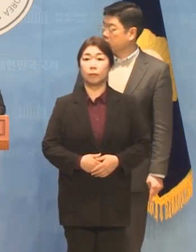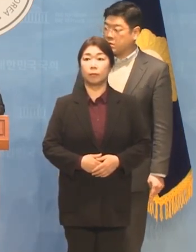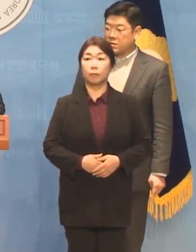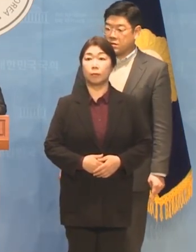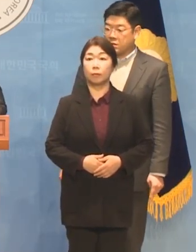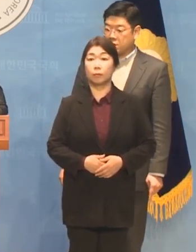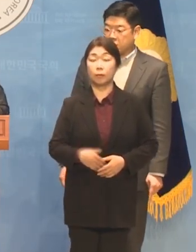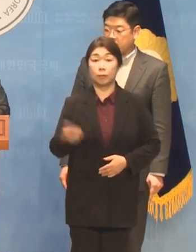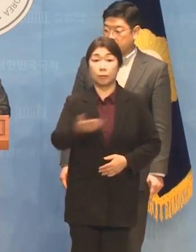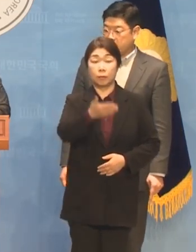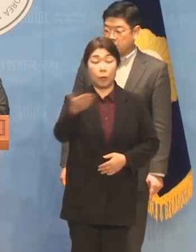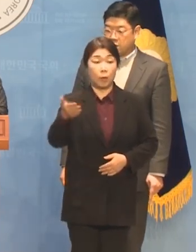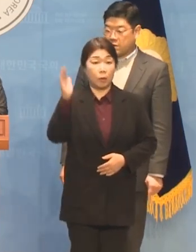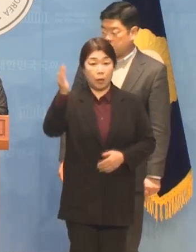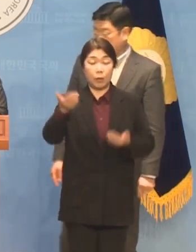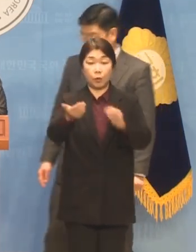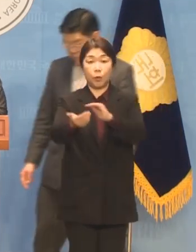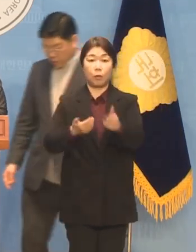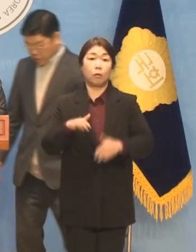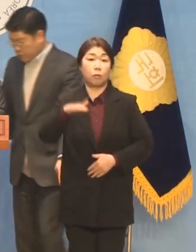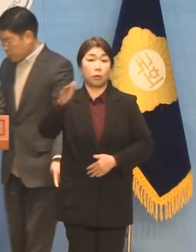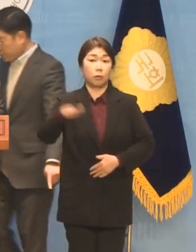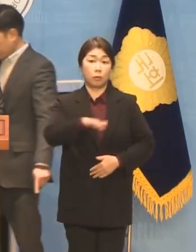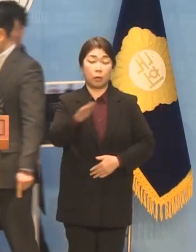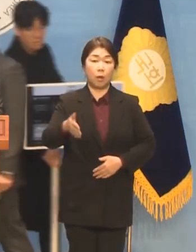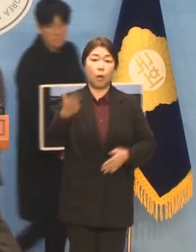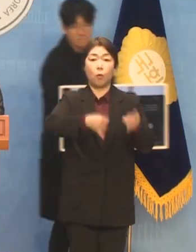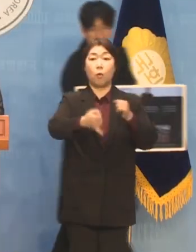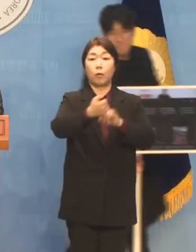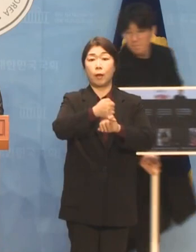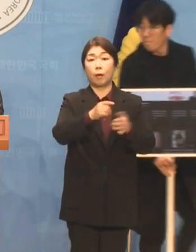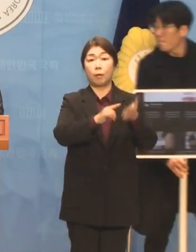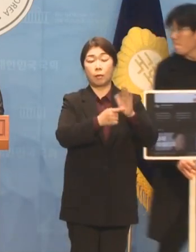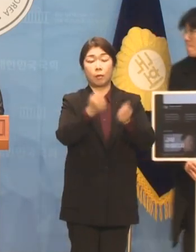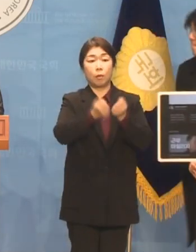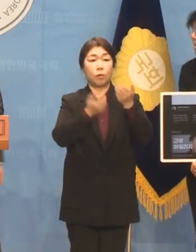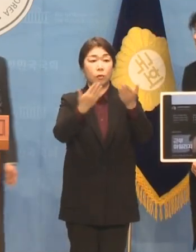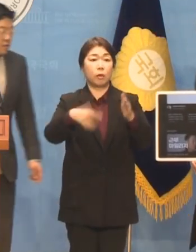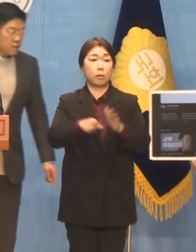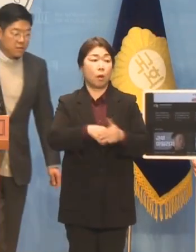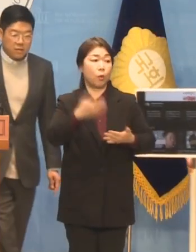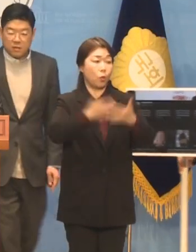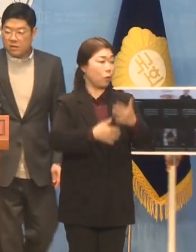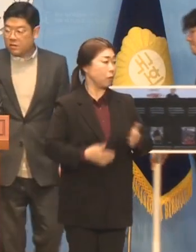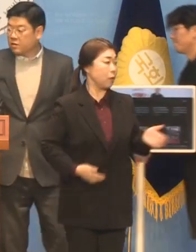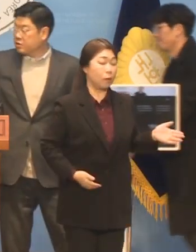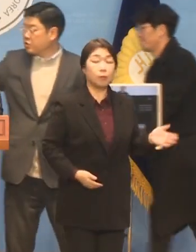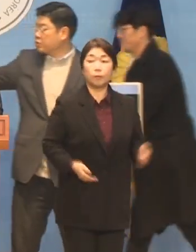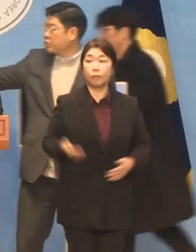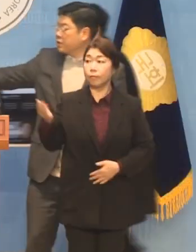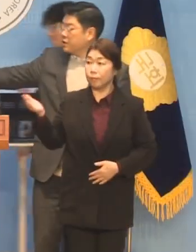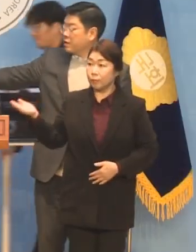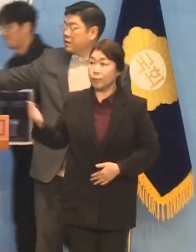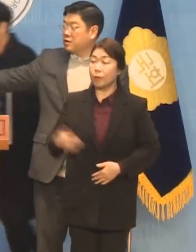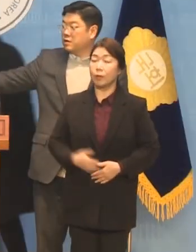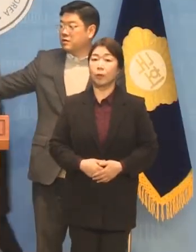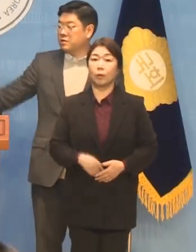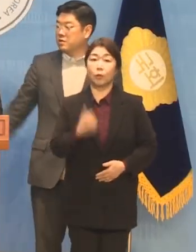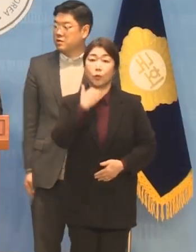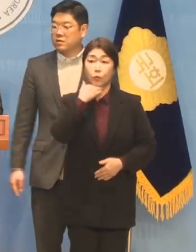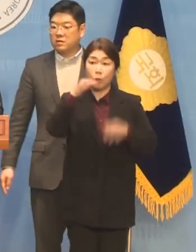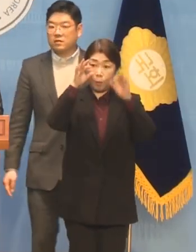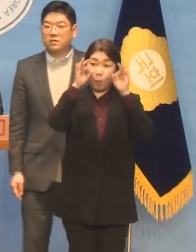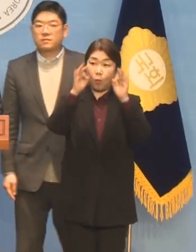저희 기자회견에 앞서 잠시 저희가 공약 설명을 위한 동영상을 준비했는데요. 잠시